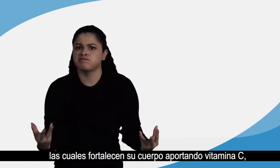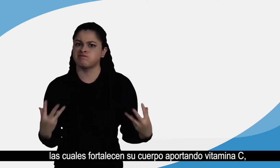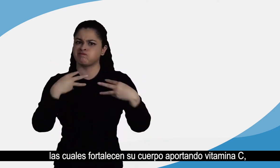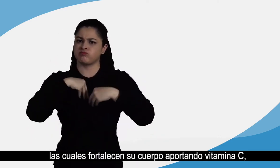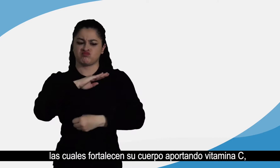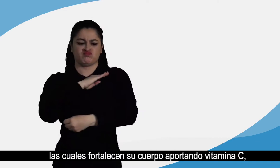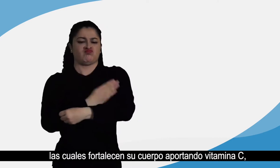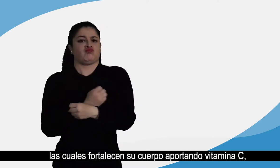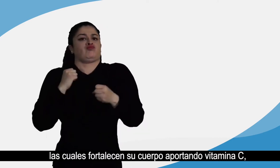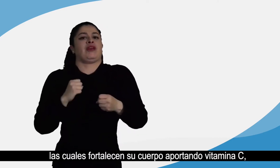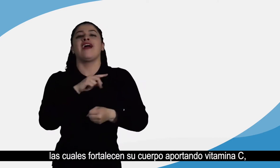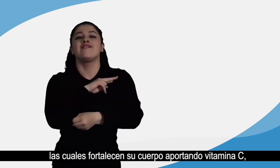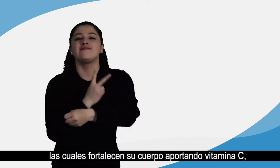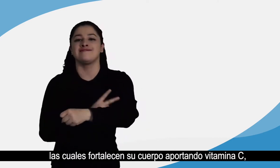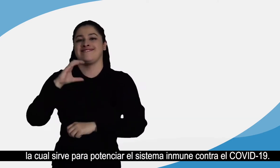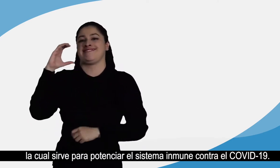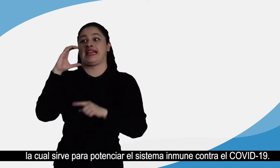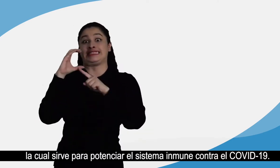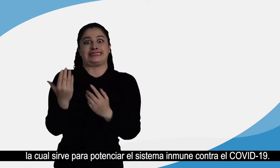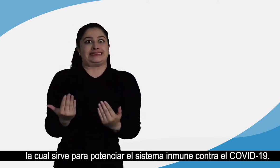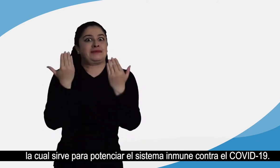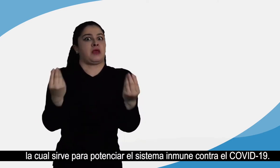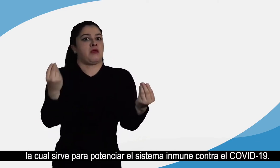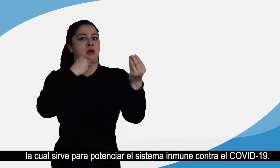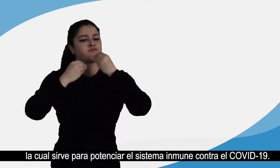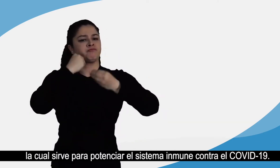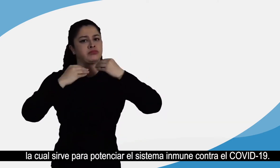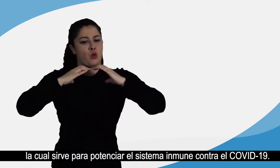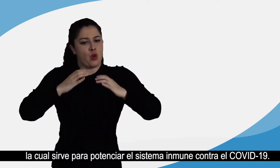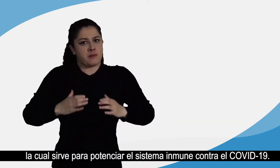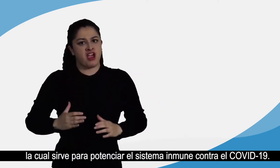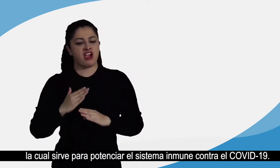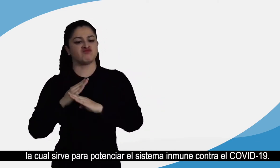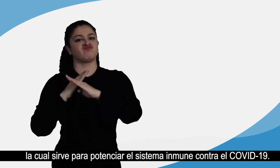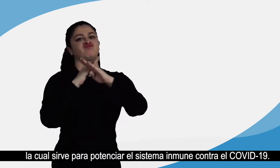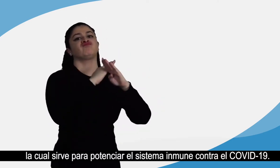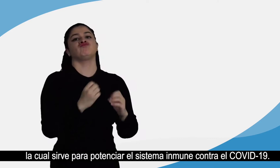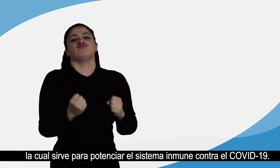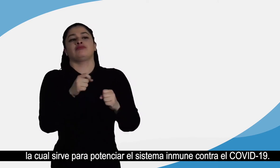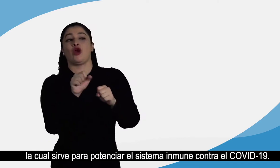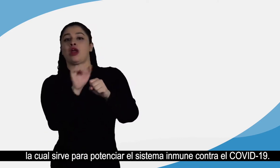aportando vitamina C La cual sirve para potenciar el sistema inmune contra el COVID-19